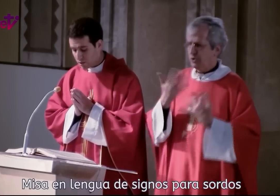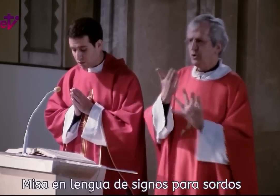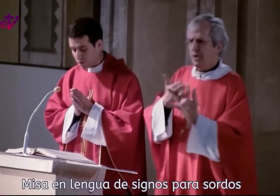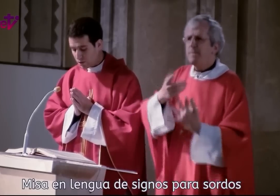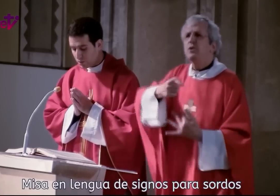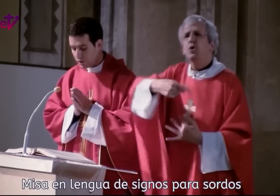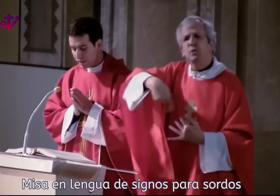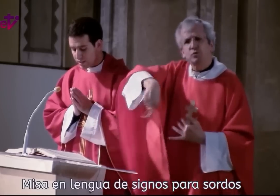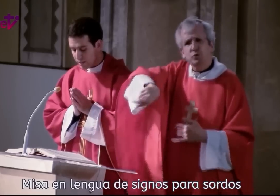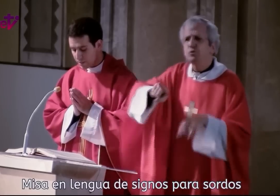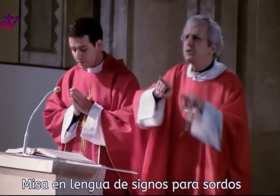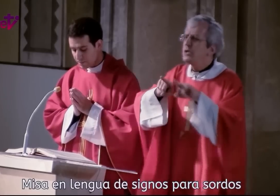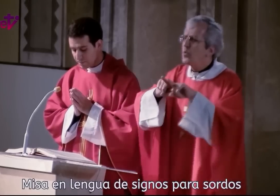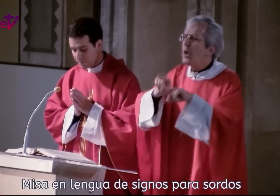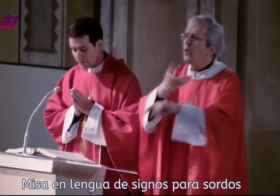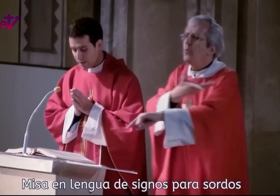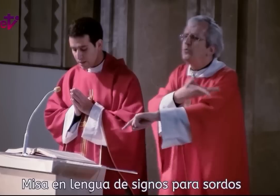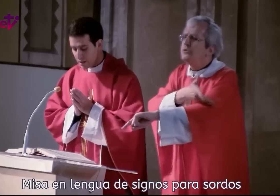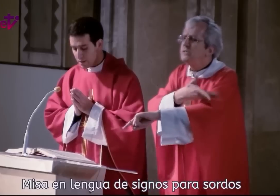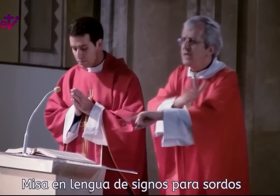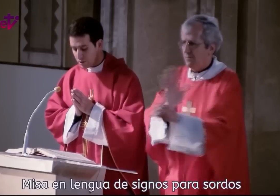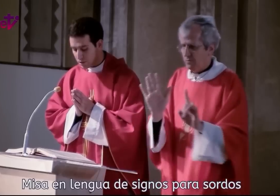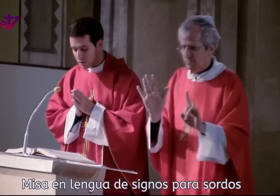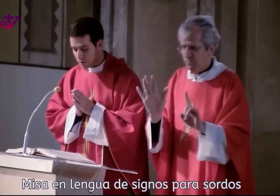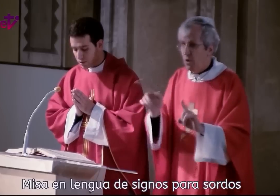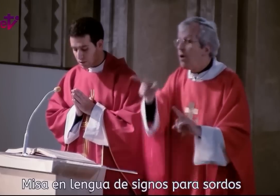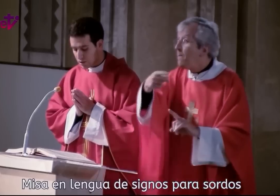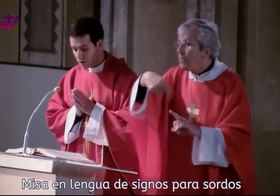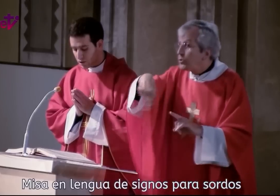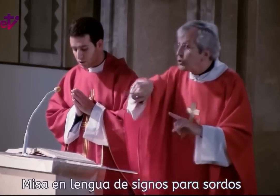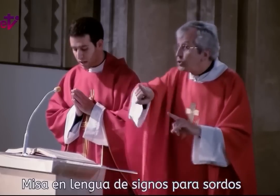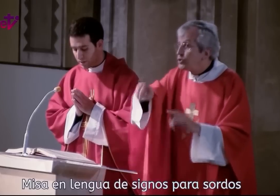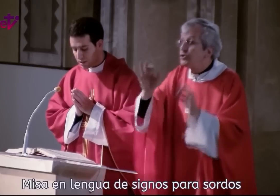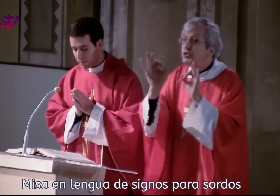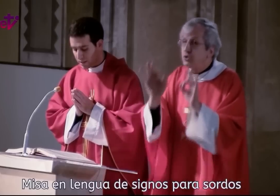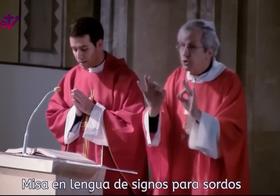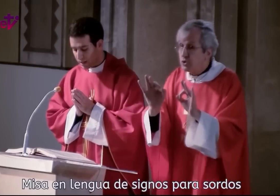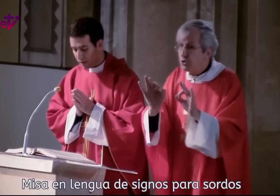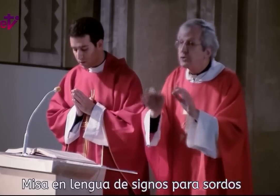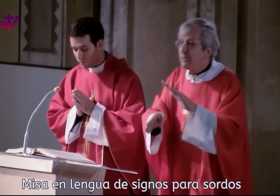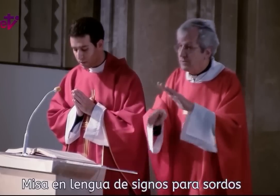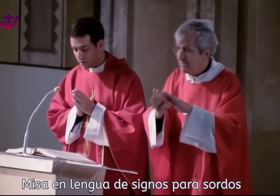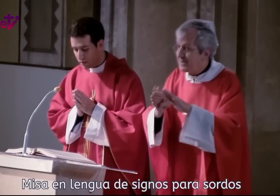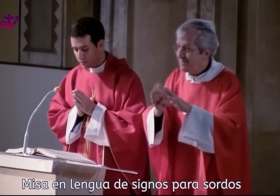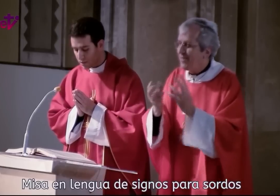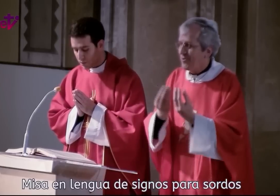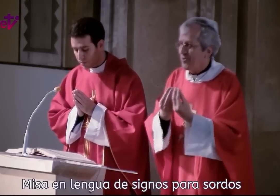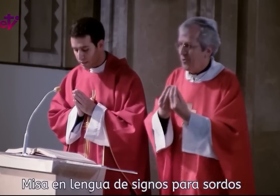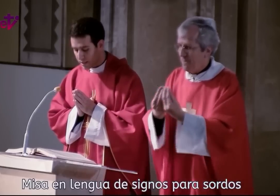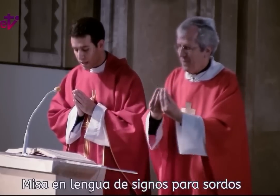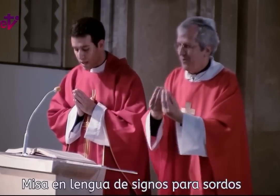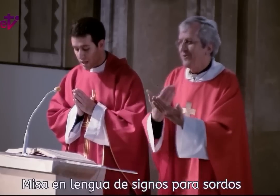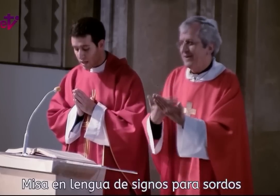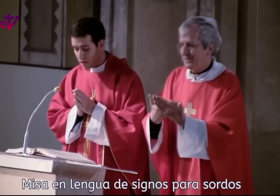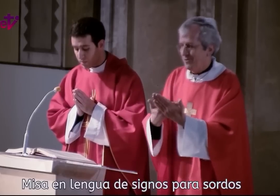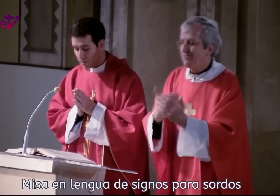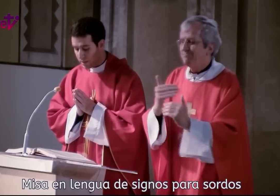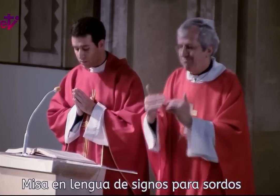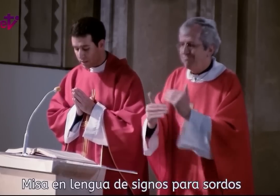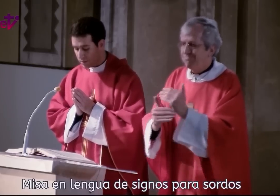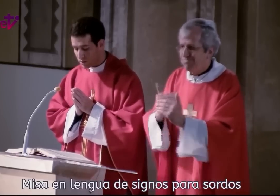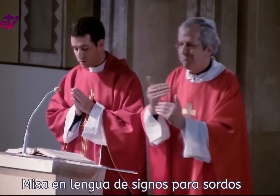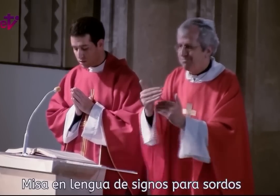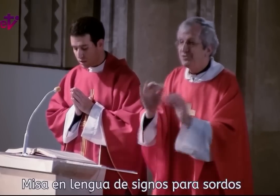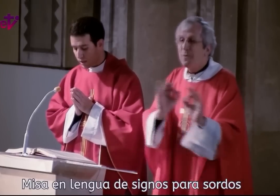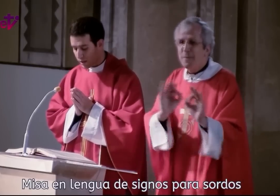de vosotros como el que sirve. Vosotros sois los que habéis perseverado conmigo en mis pruebas, y yo